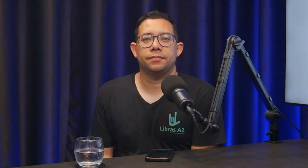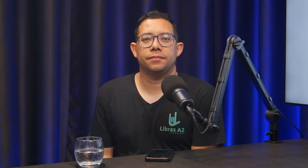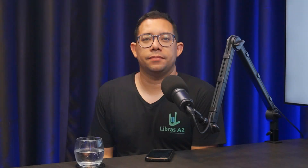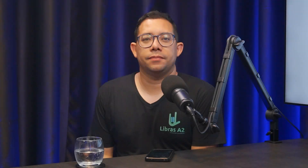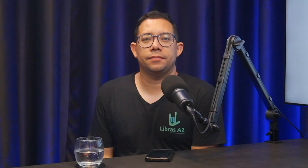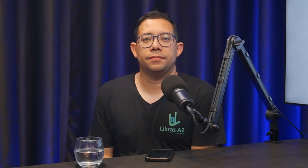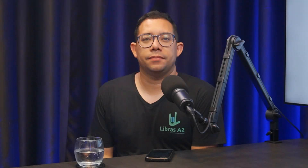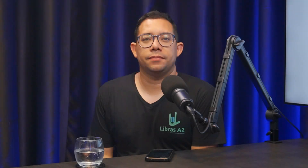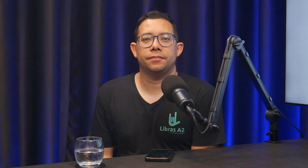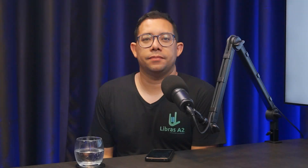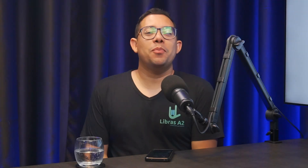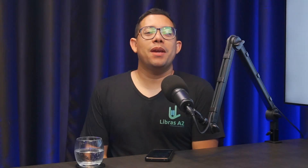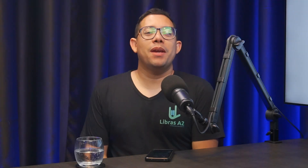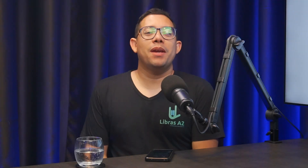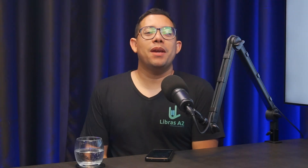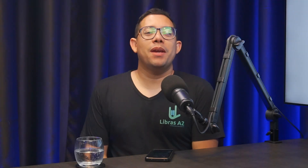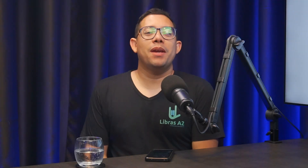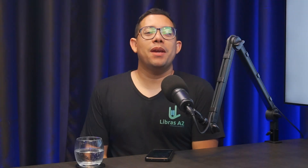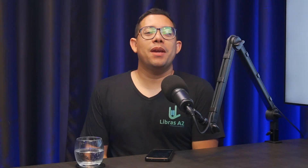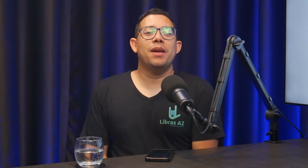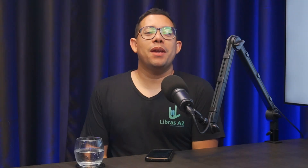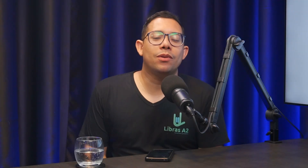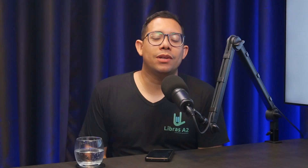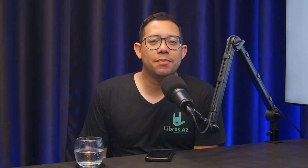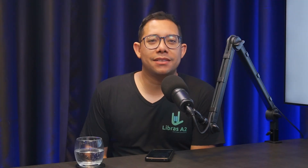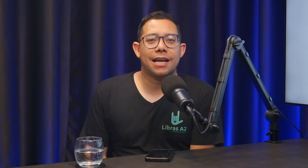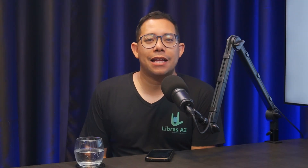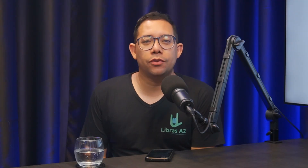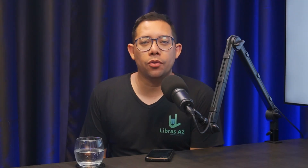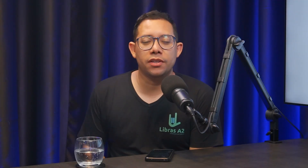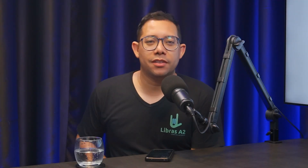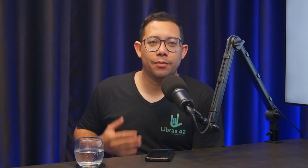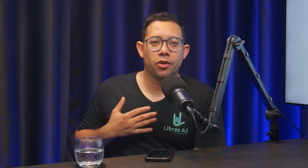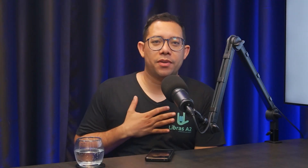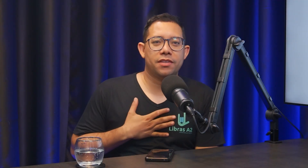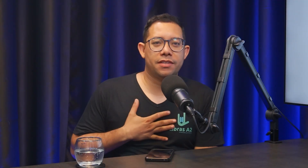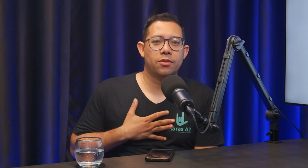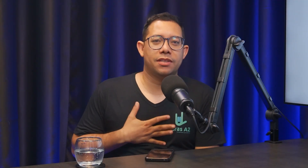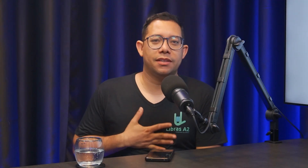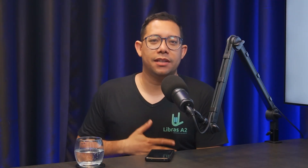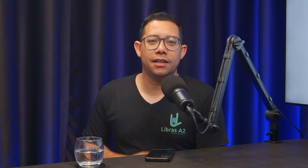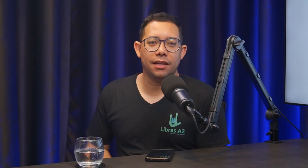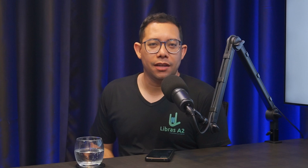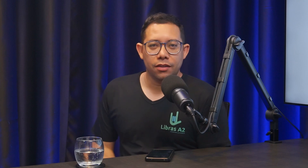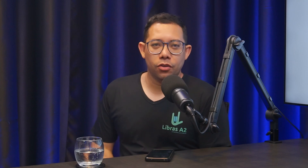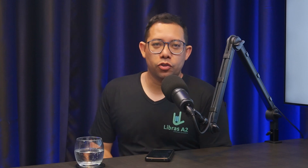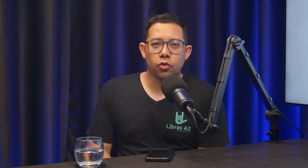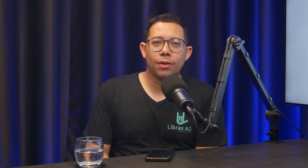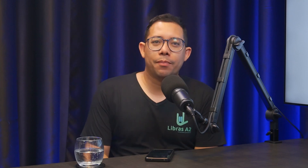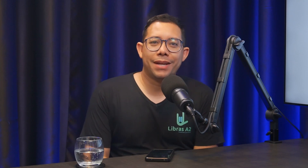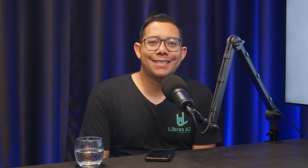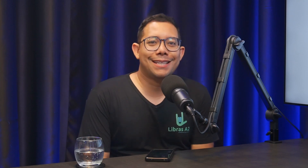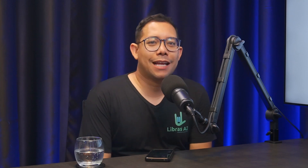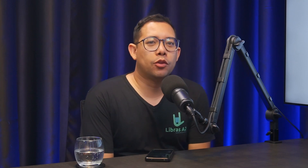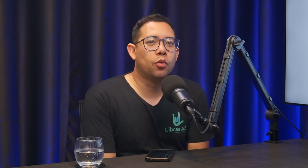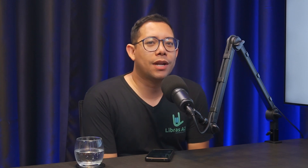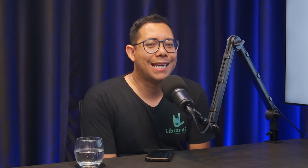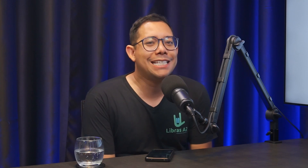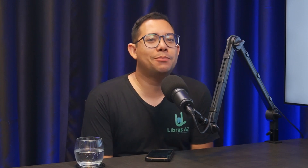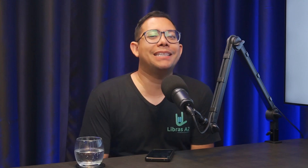Olá pessoal, seja muito bem-vindo ao canal Libras A2. Meu nome é Gesiel Santana e eu estou com uma apresentadora especial